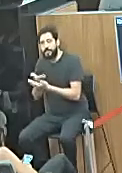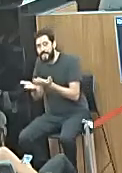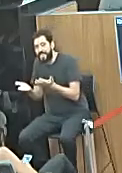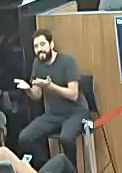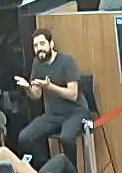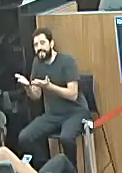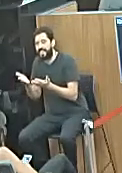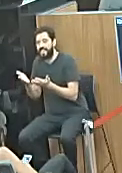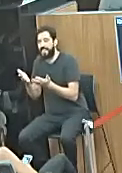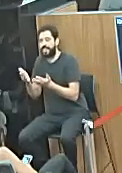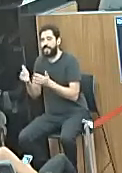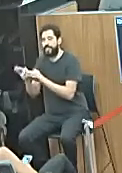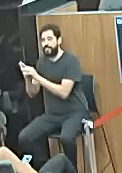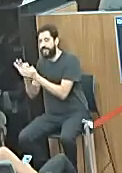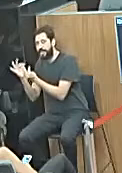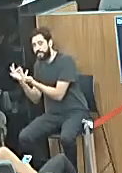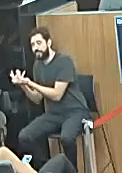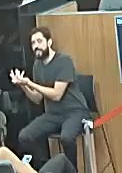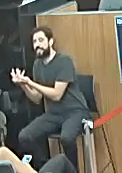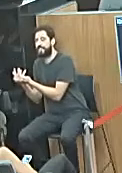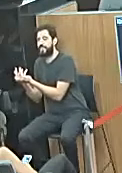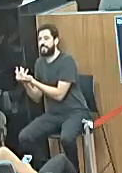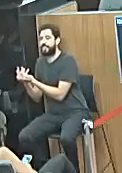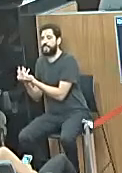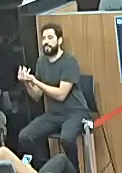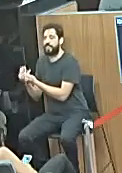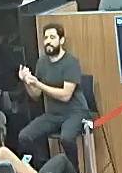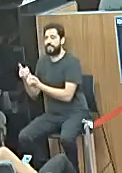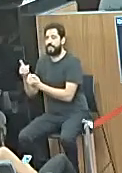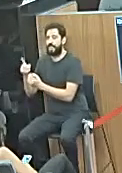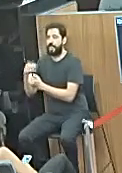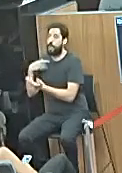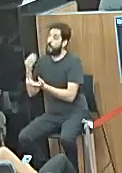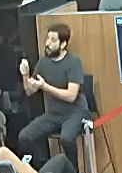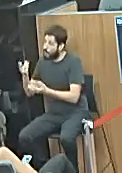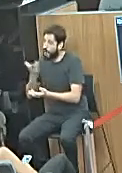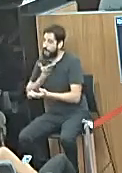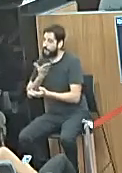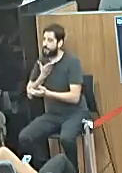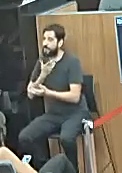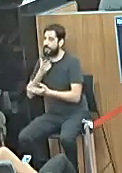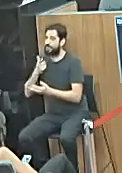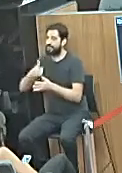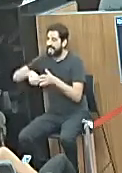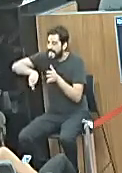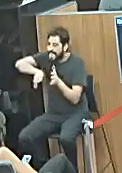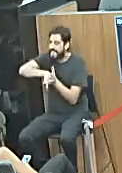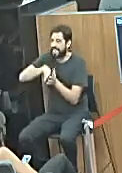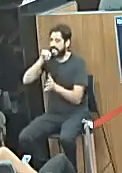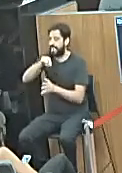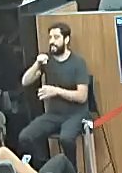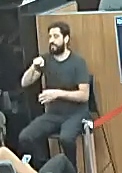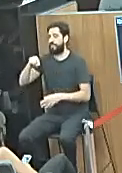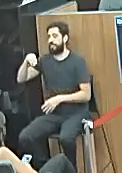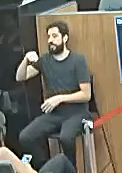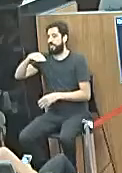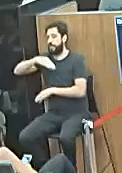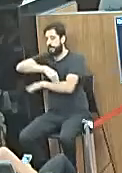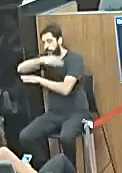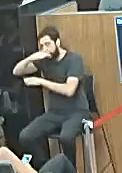um amigo no crime de mariano e brumadinho do quem lá mora e perdeu amigo